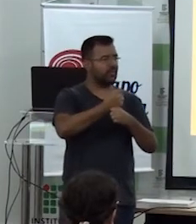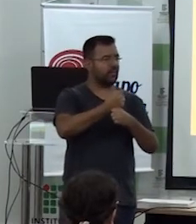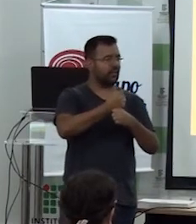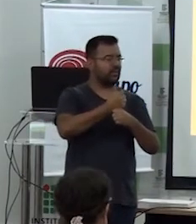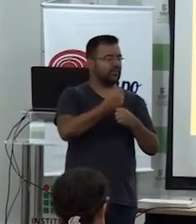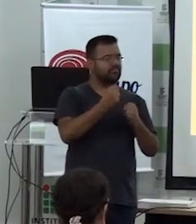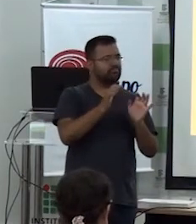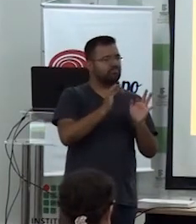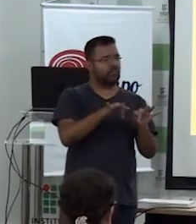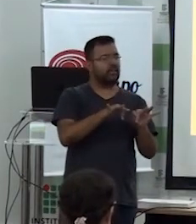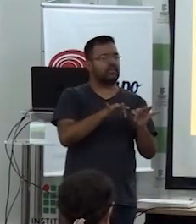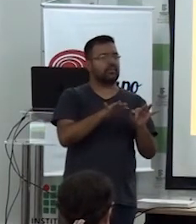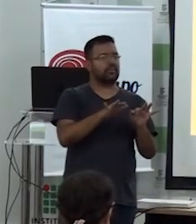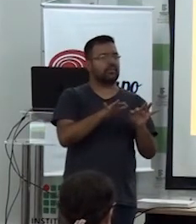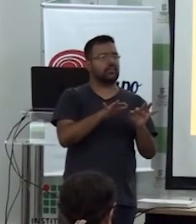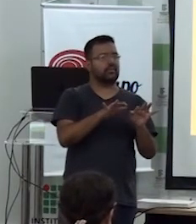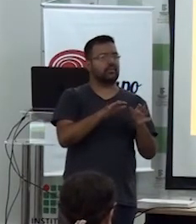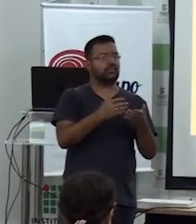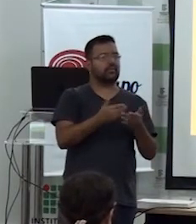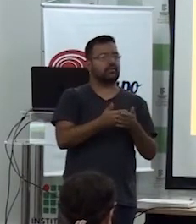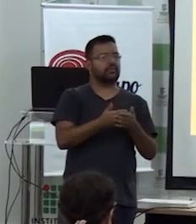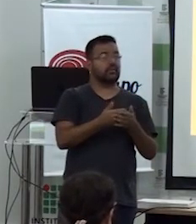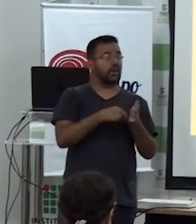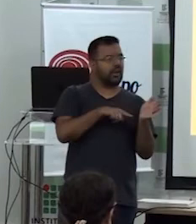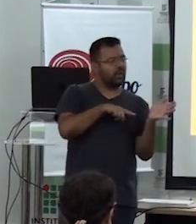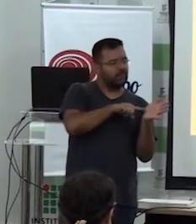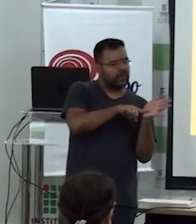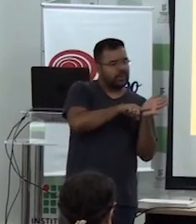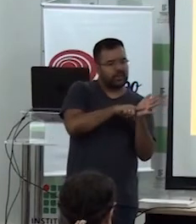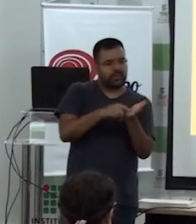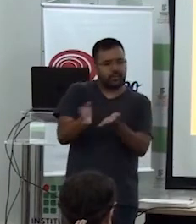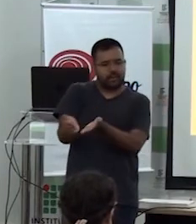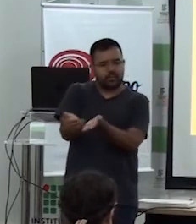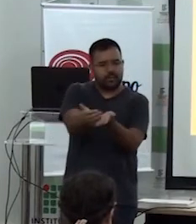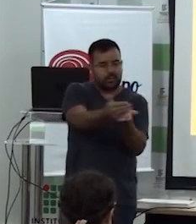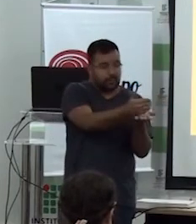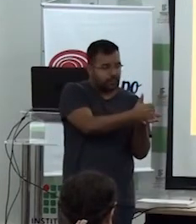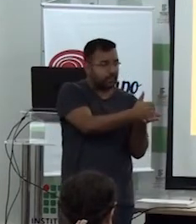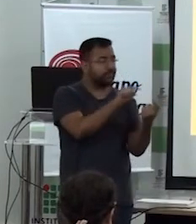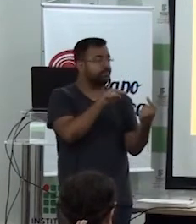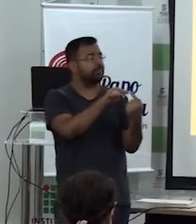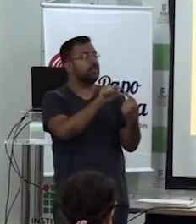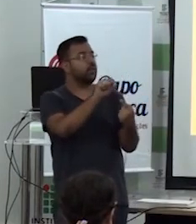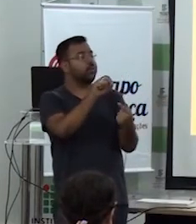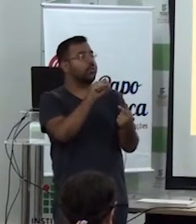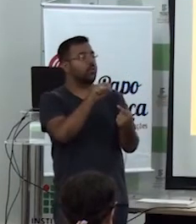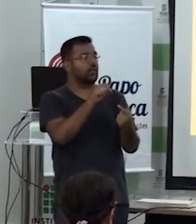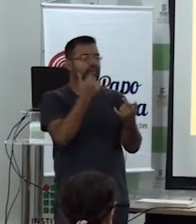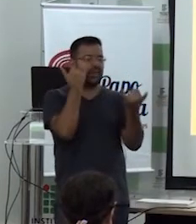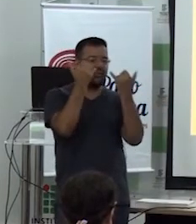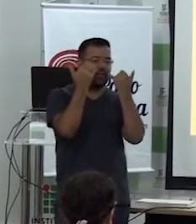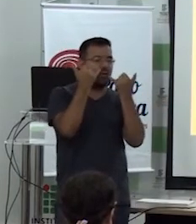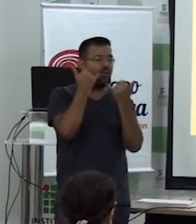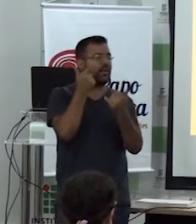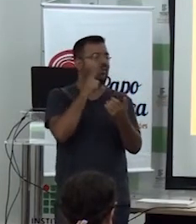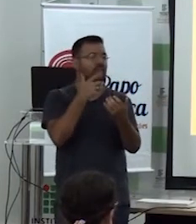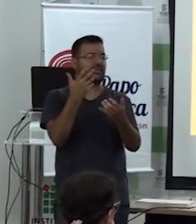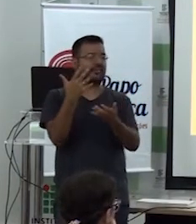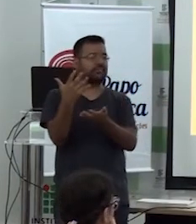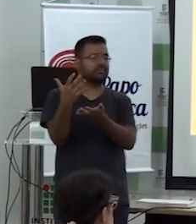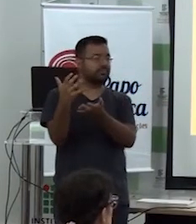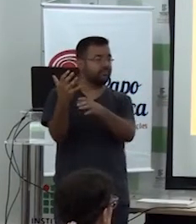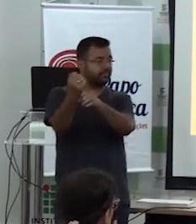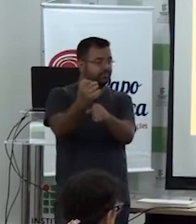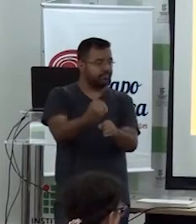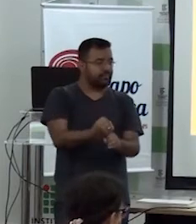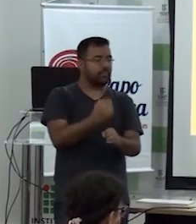do ano passado, estou fazendo esse levantamento aí, e a ideia é fazer um levantamento dos principais cursos